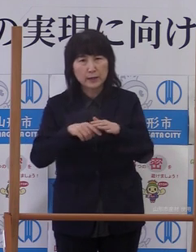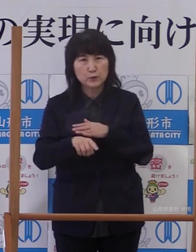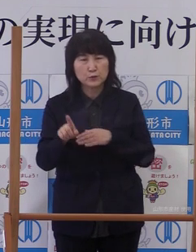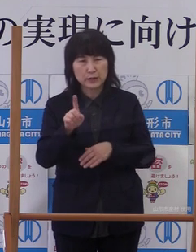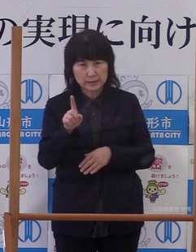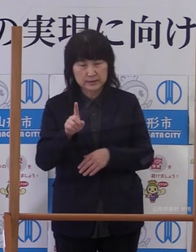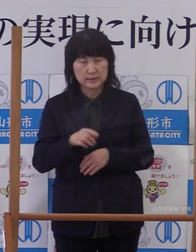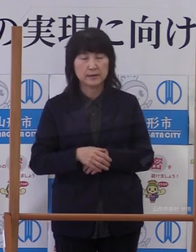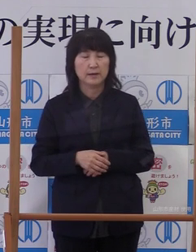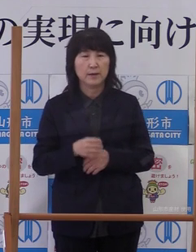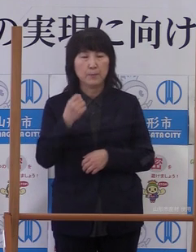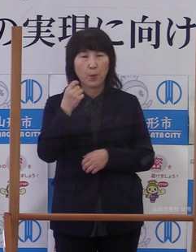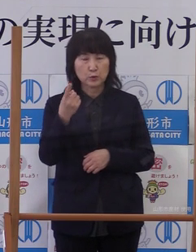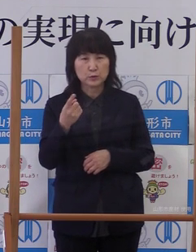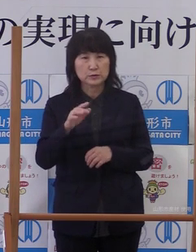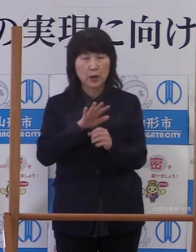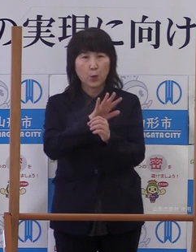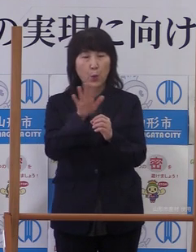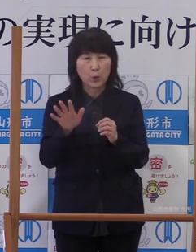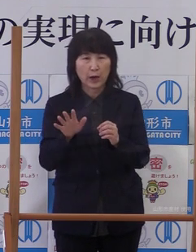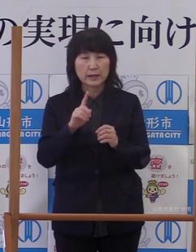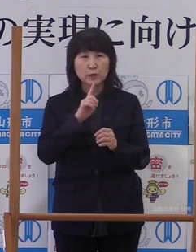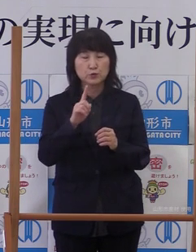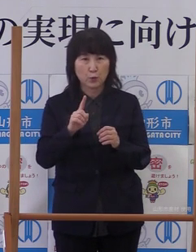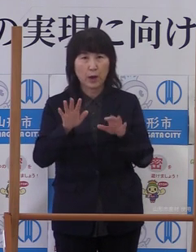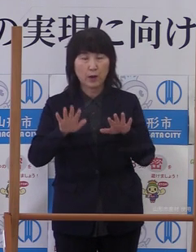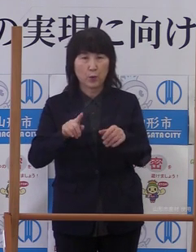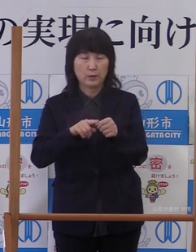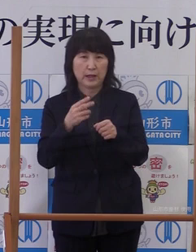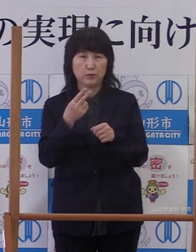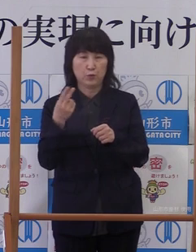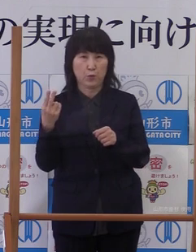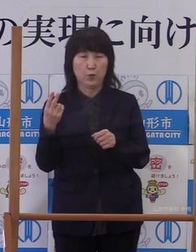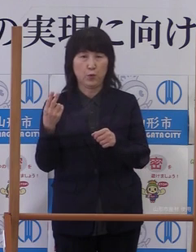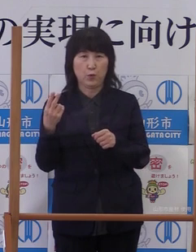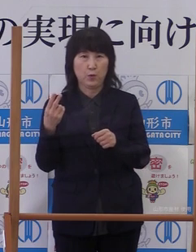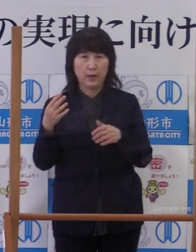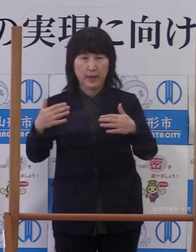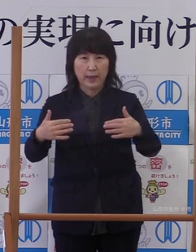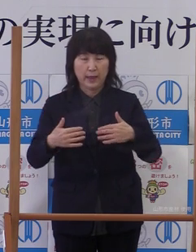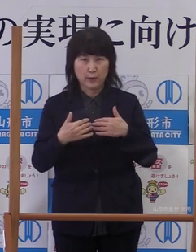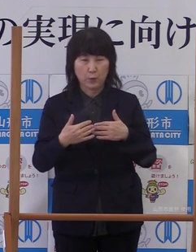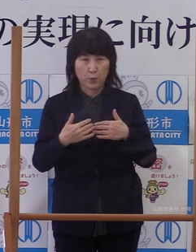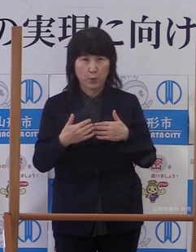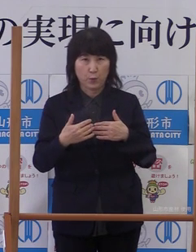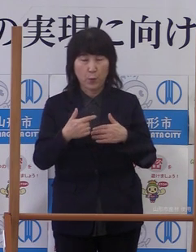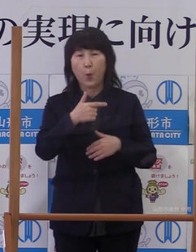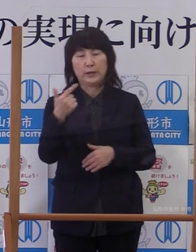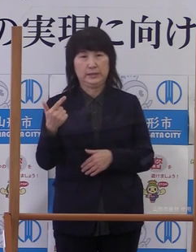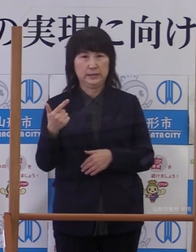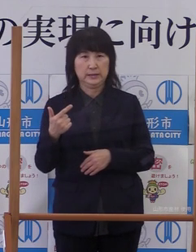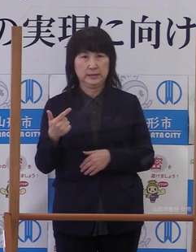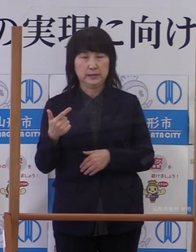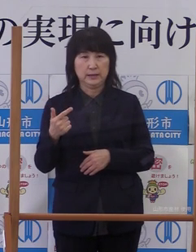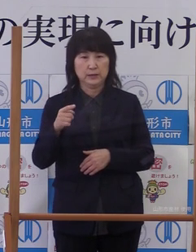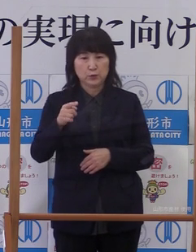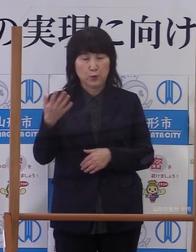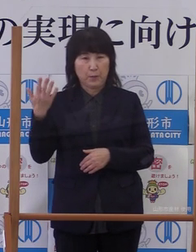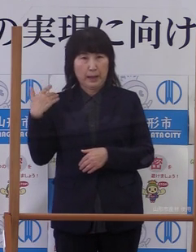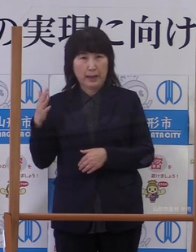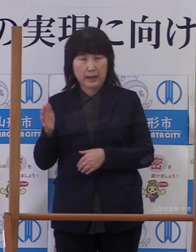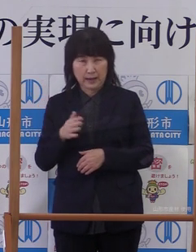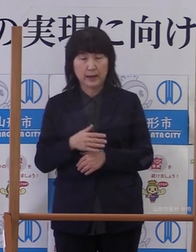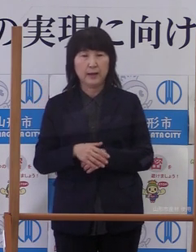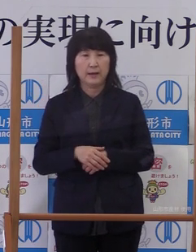ね、あとコロナっていうのはあくまでも今年度主に、要は影響を受けた部分ですが、それよりも前からすで